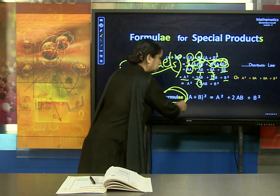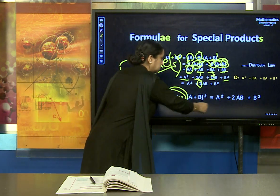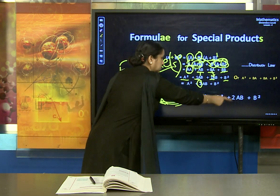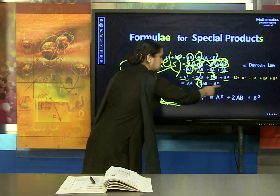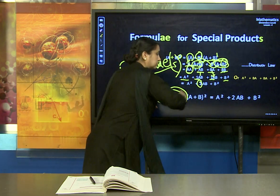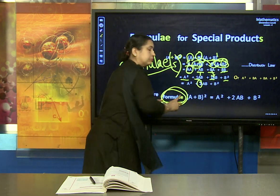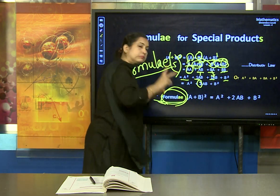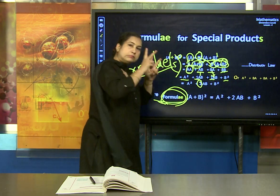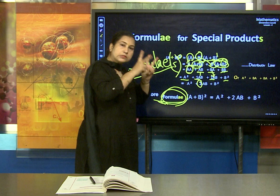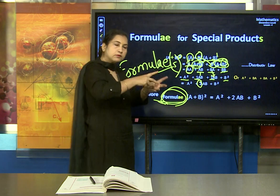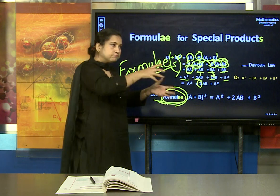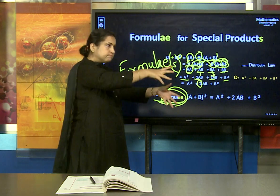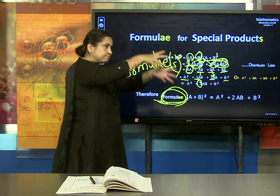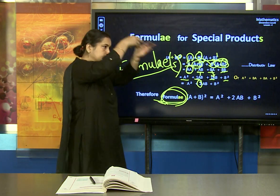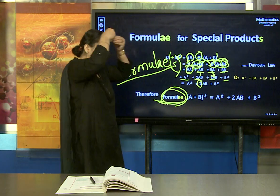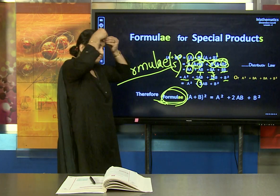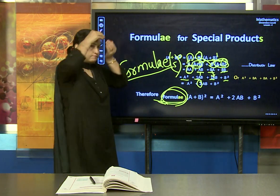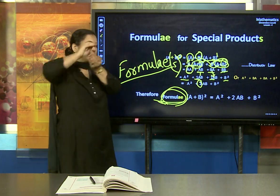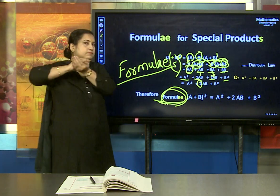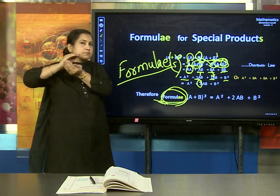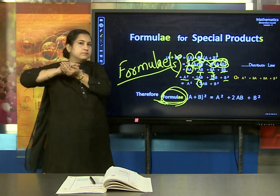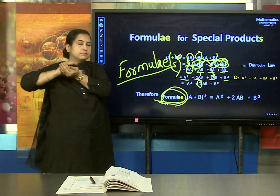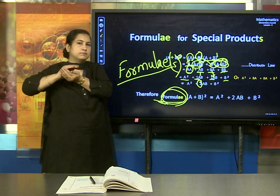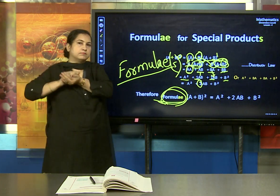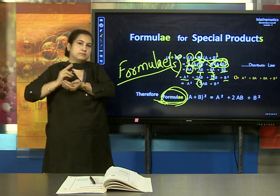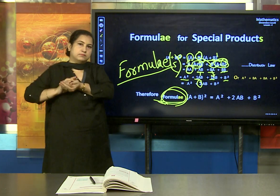सीखने चाहिए ताकि हम सवालों को हल कर सकें।